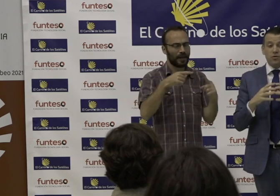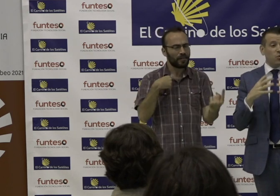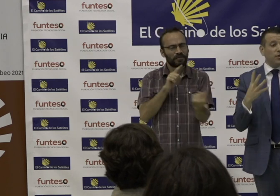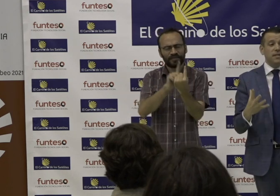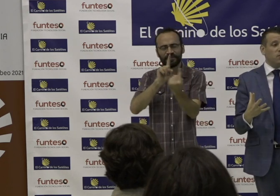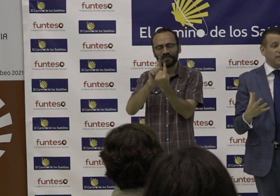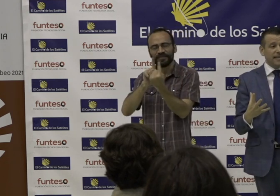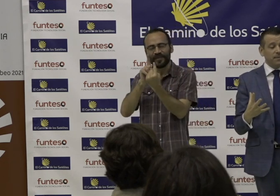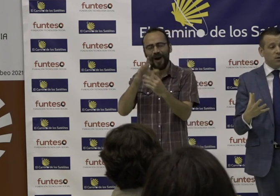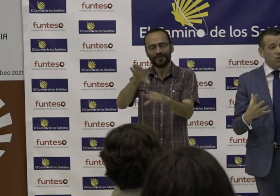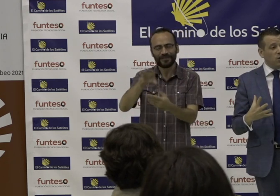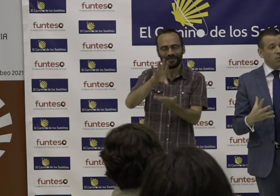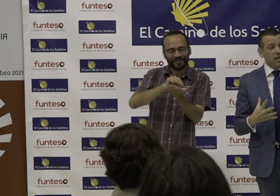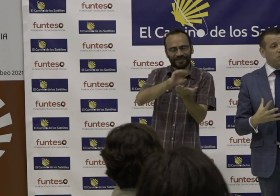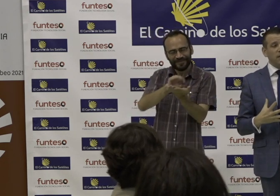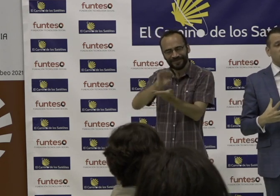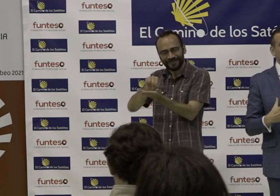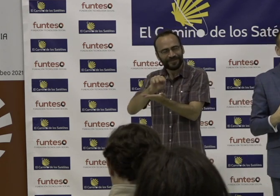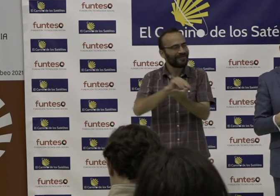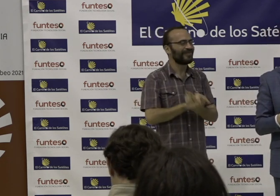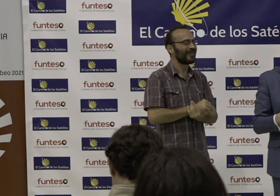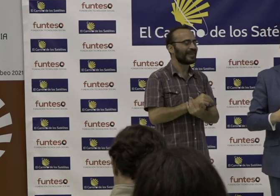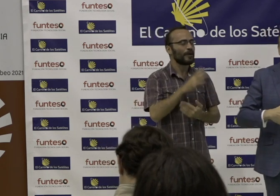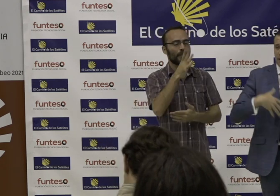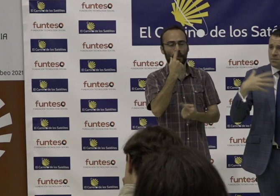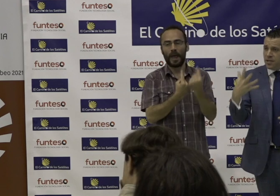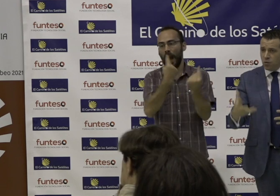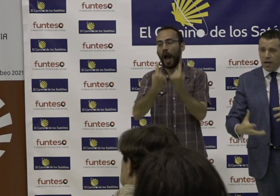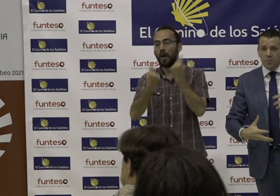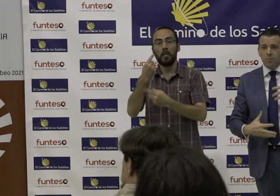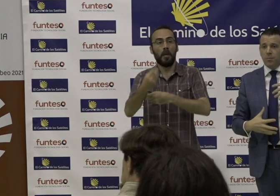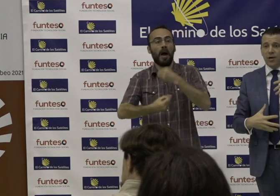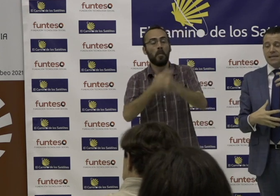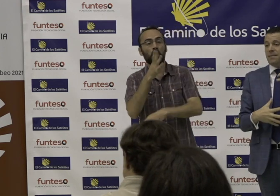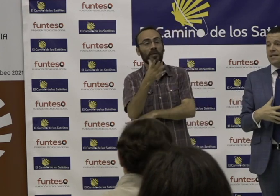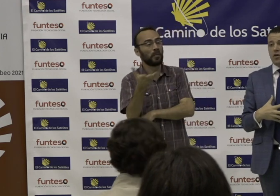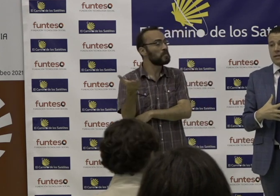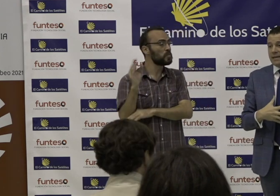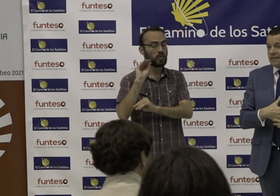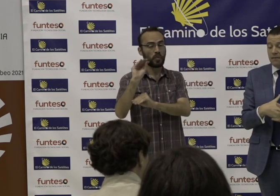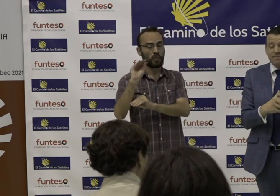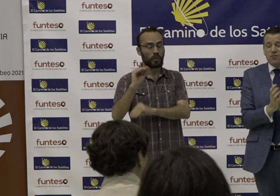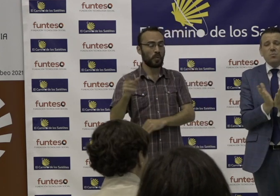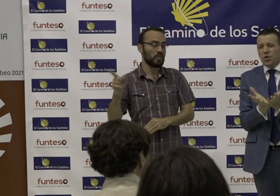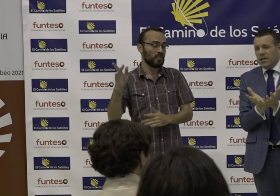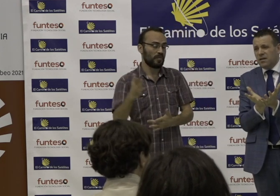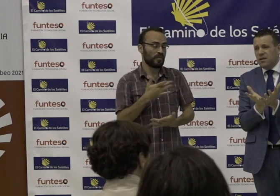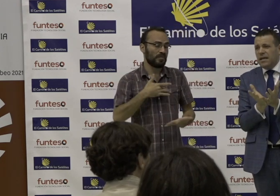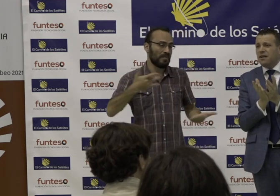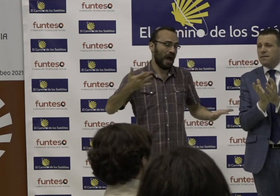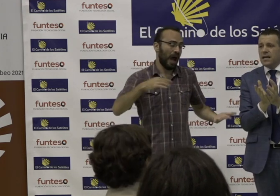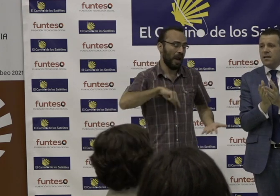Por eso es buenísimo este camino, porque hay personas que lo hacen por el tema emocional, espiritual, por el tema de encontrarse. No